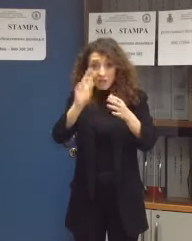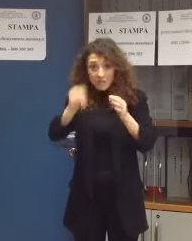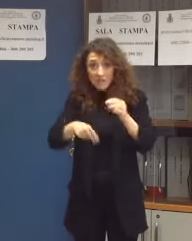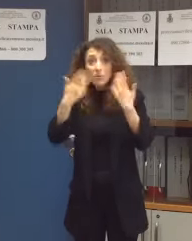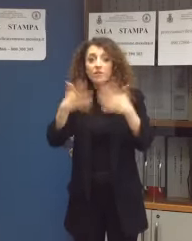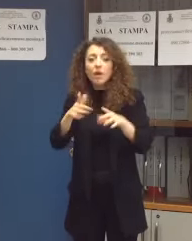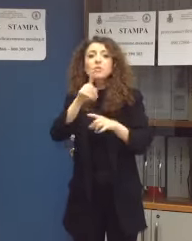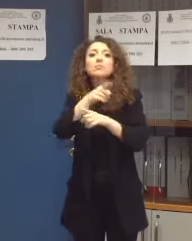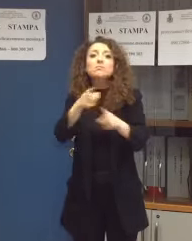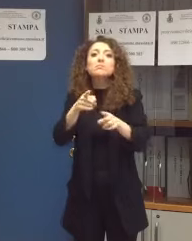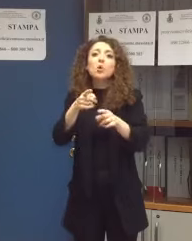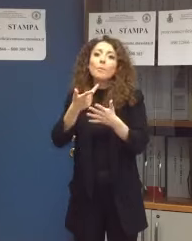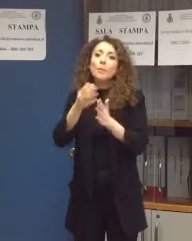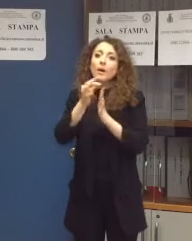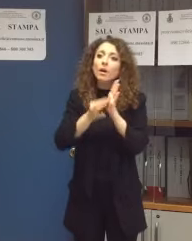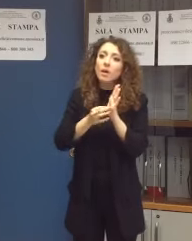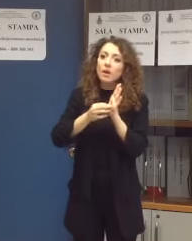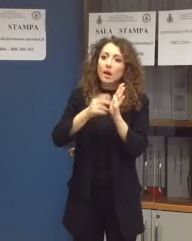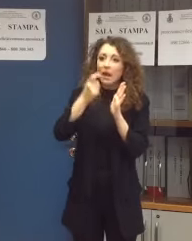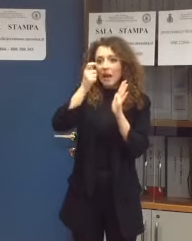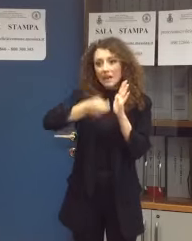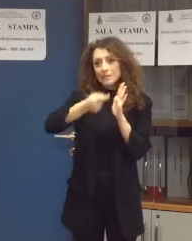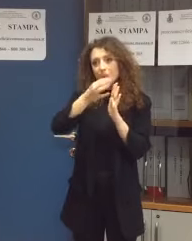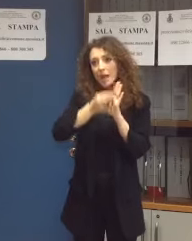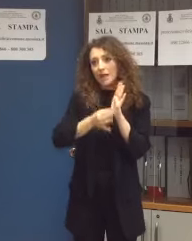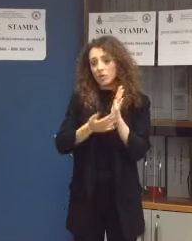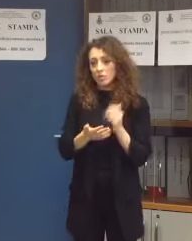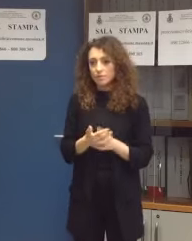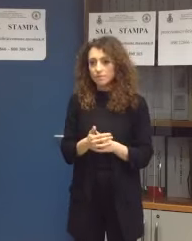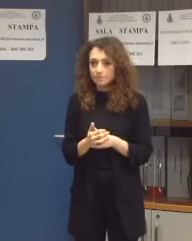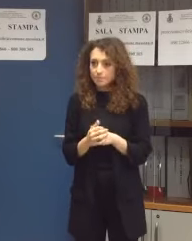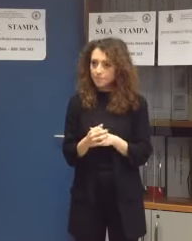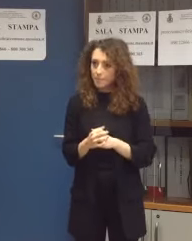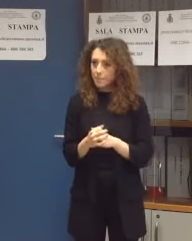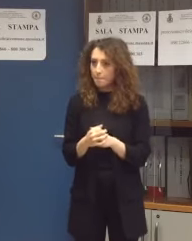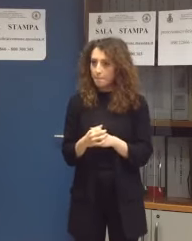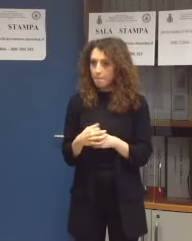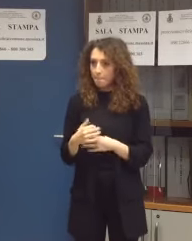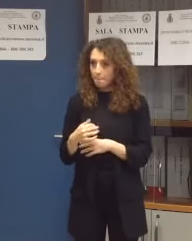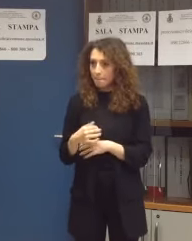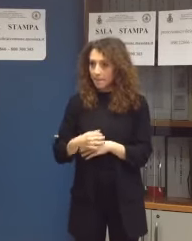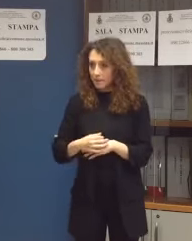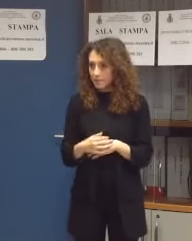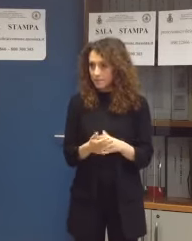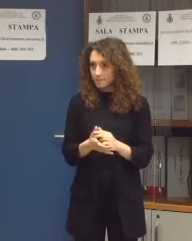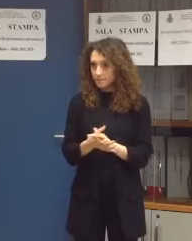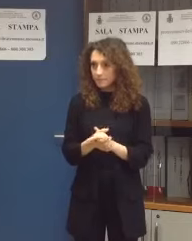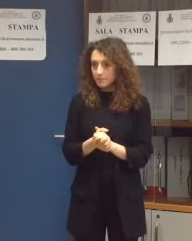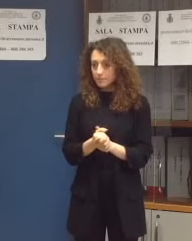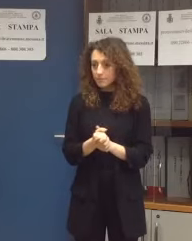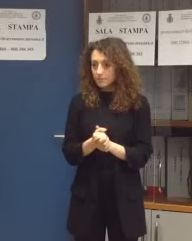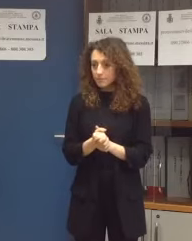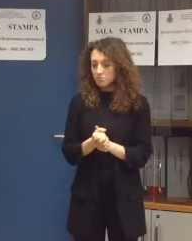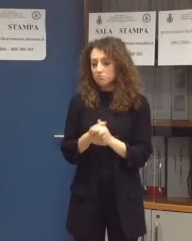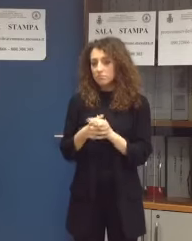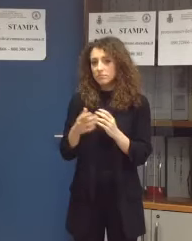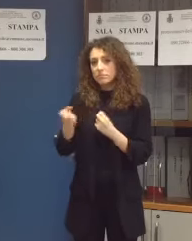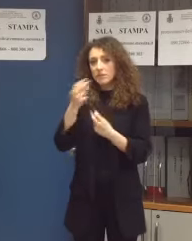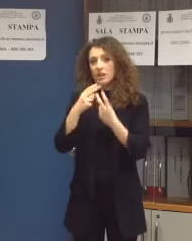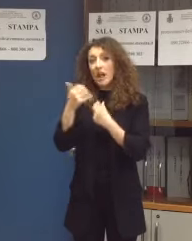convenzione. Con riferimento ad altri casi particolari, io ho ricevuto anche telefonate di persone